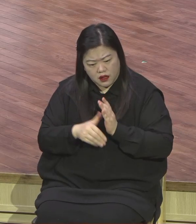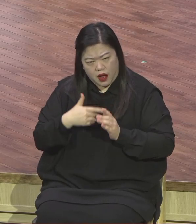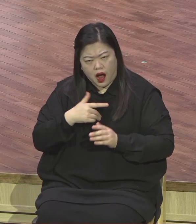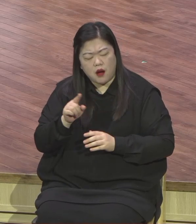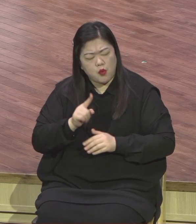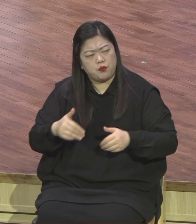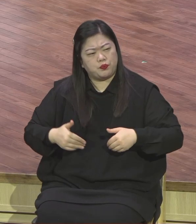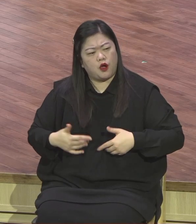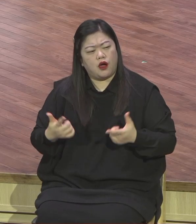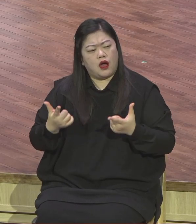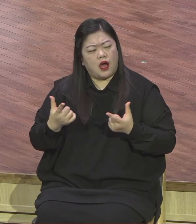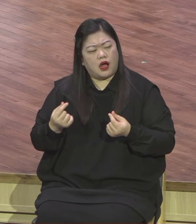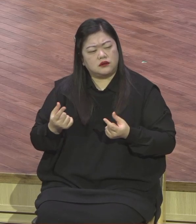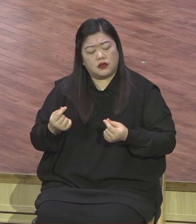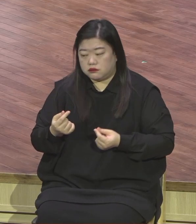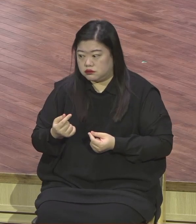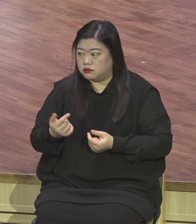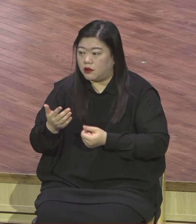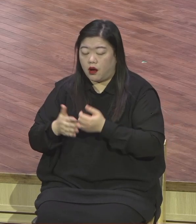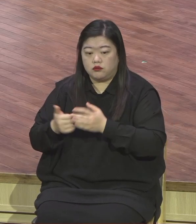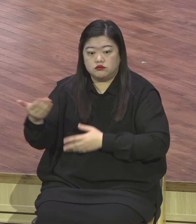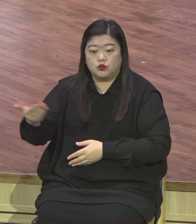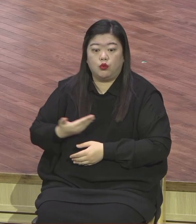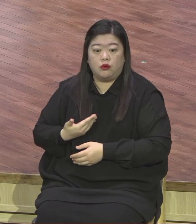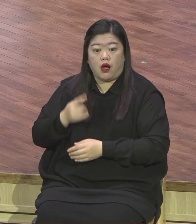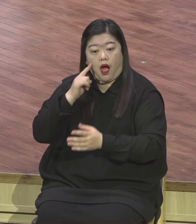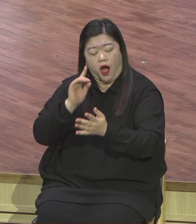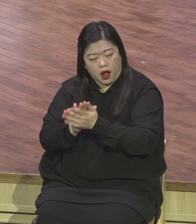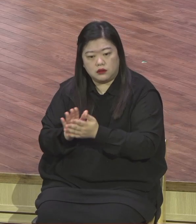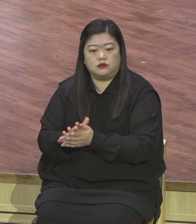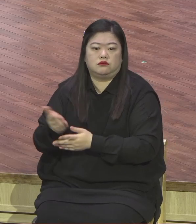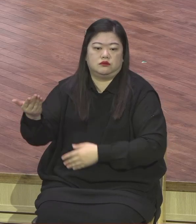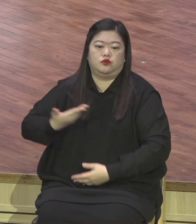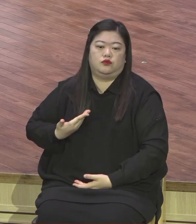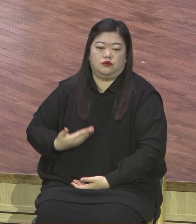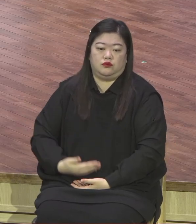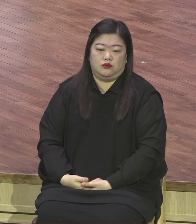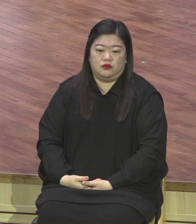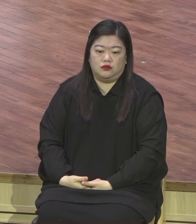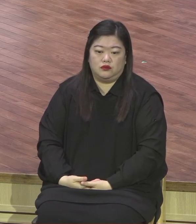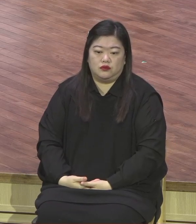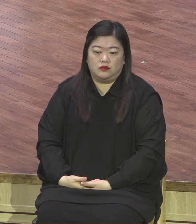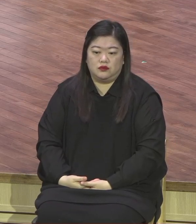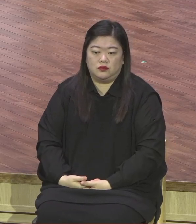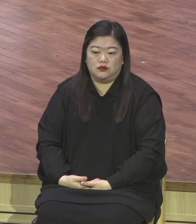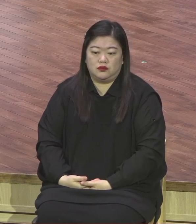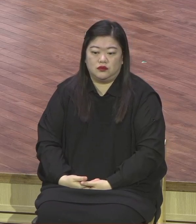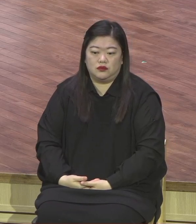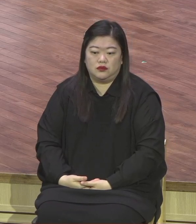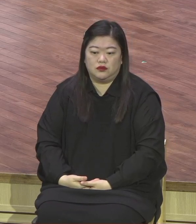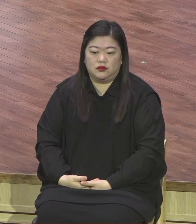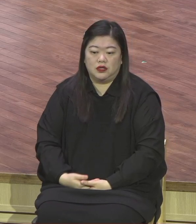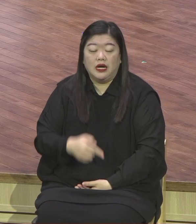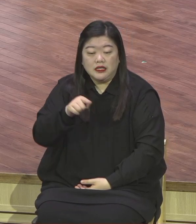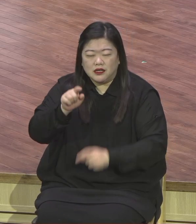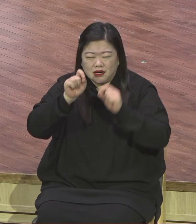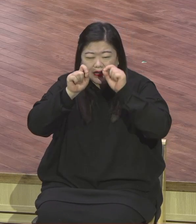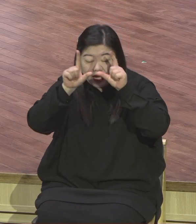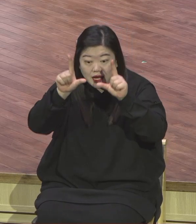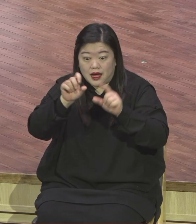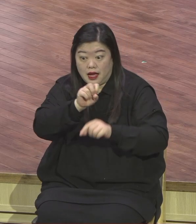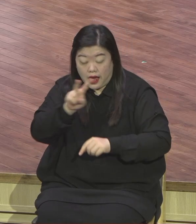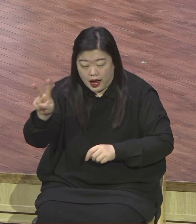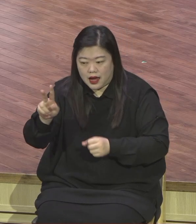하나님이 미리 미리 다 준비하시고 채워주신다. 그걸 채우면 아 이걸 뭐라 그래요. 여호가